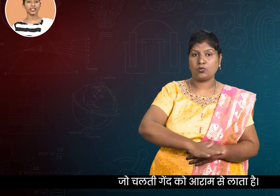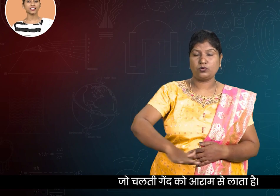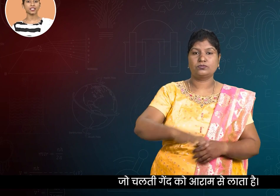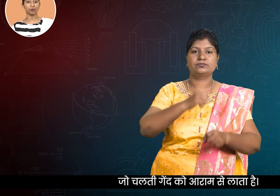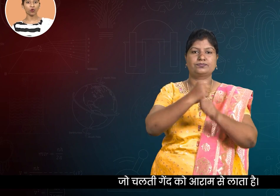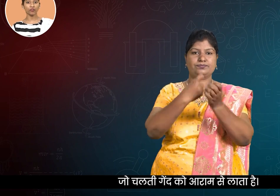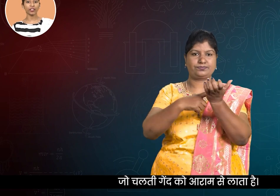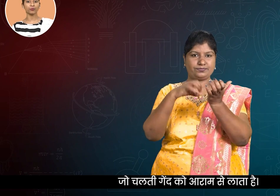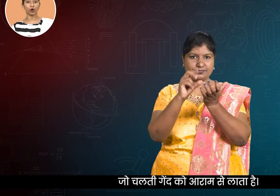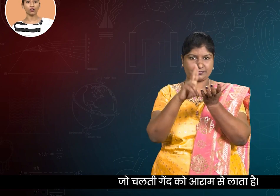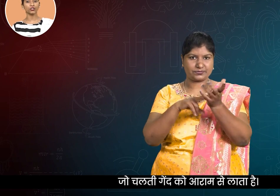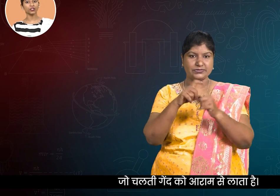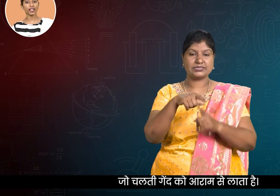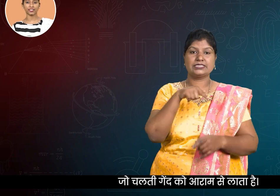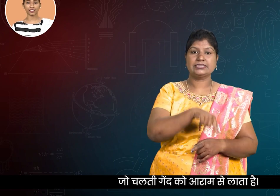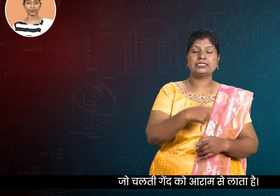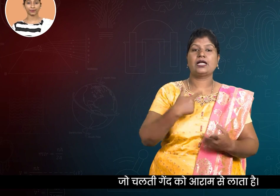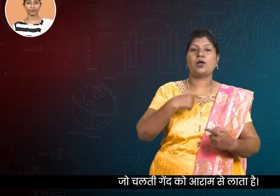है।